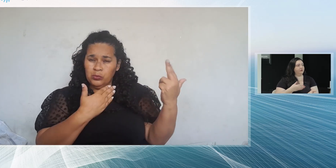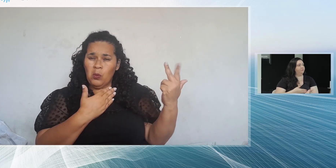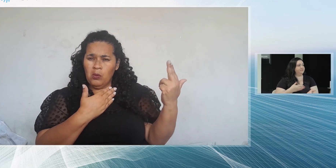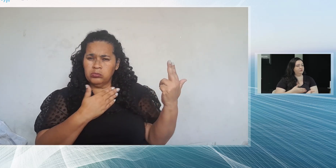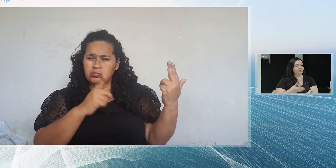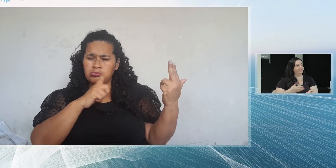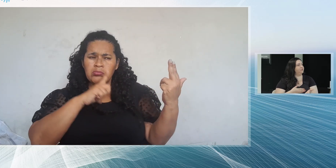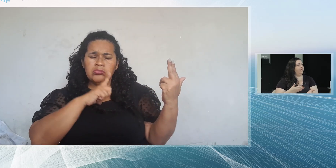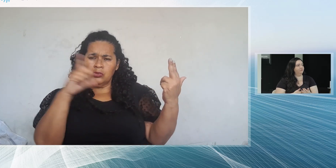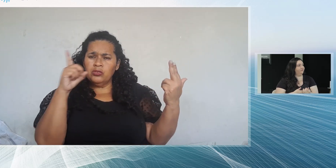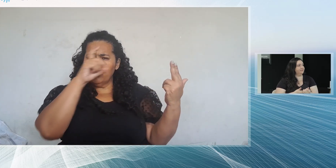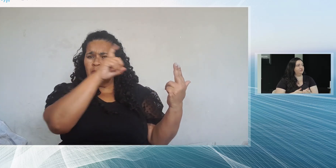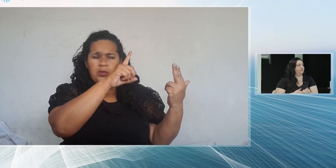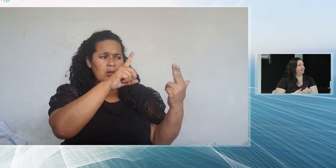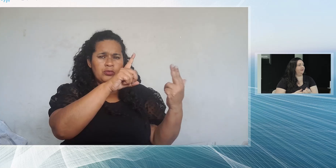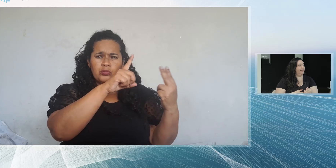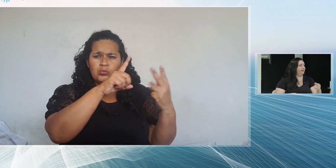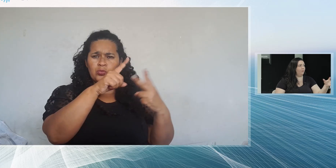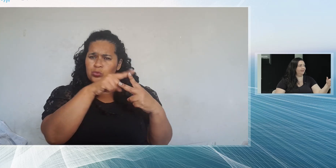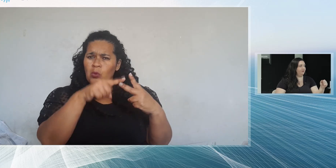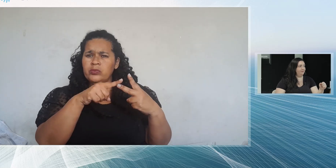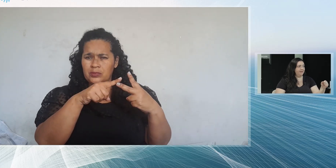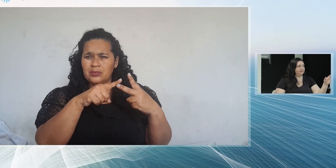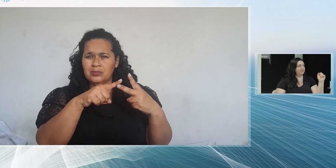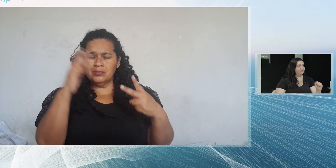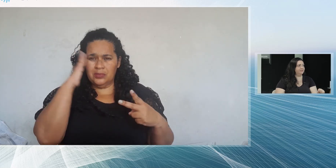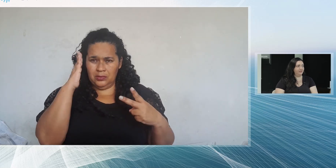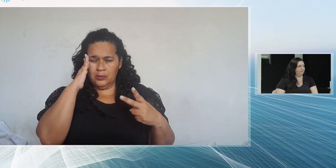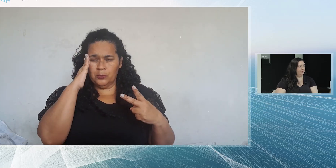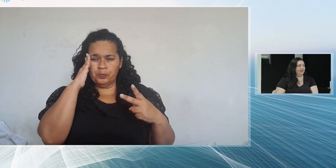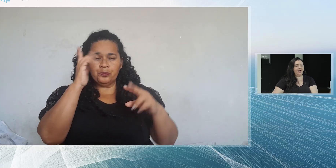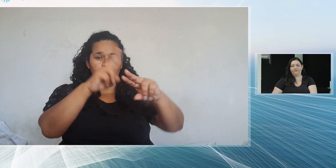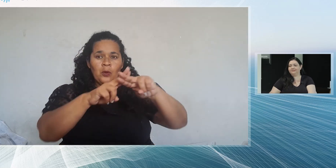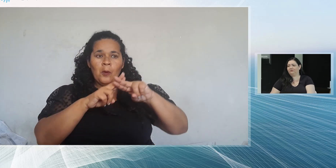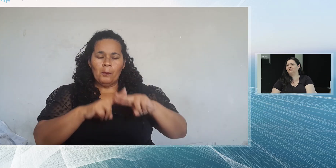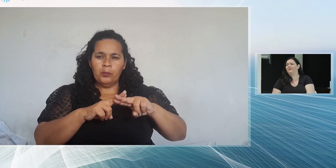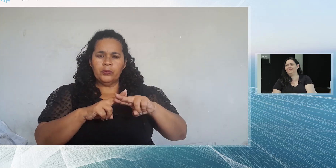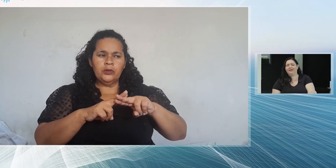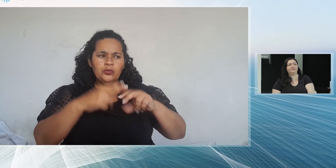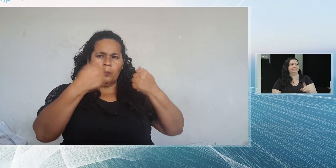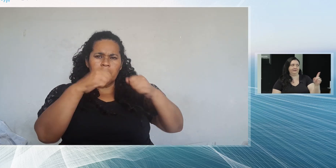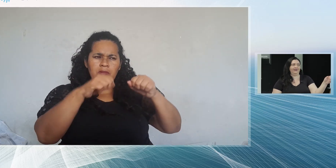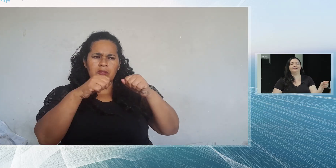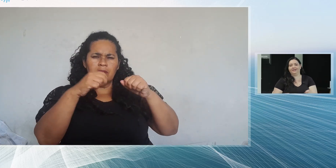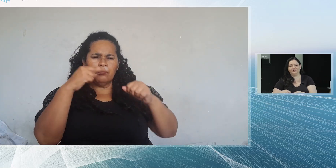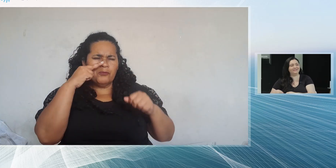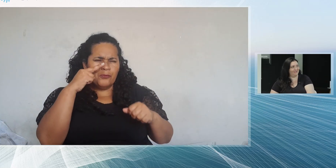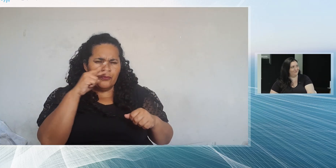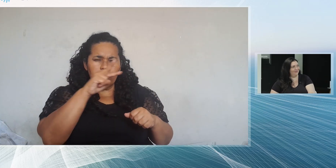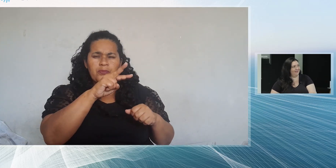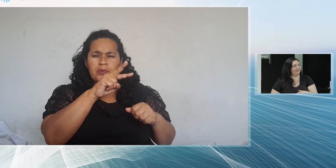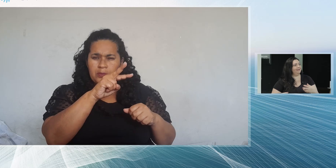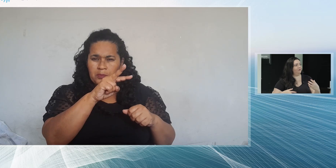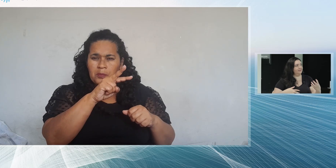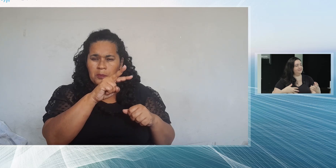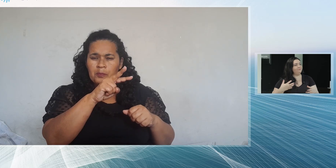aquela memória que eu preciso de imediato. Eu preciso falar assim, Juliana, guarda pra mim aí, 3, 2, 5. Aí eu vou dizer, o que eu te falei mesmo? Você tem que falar, 3, 2,